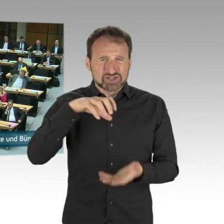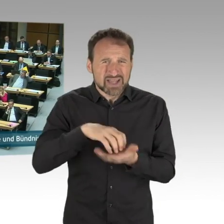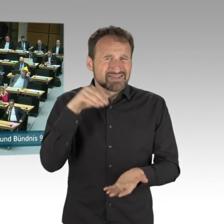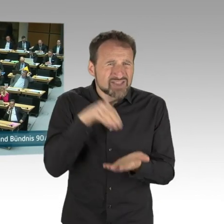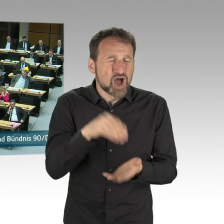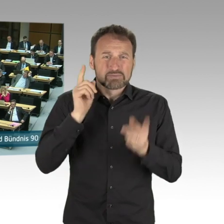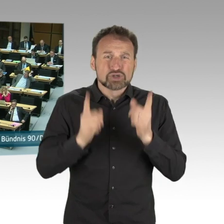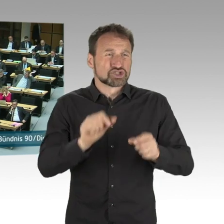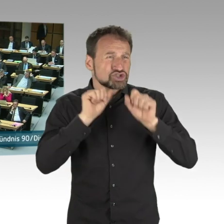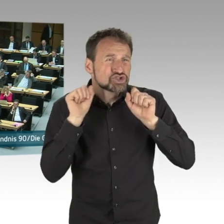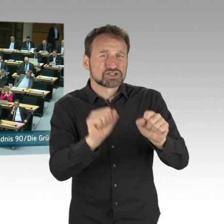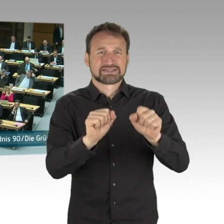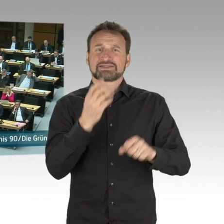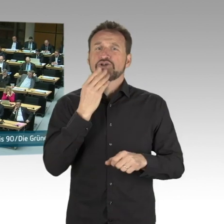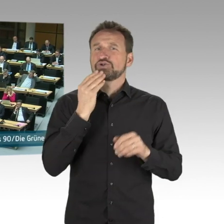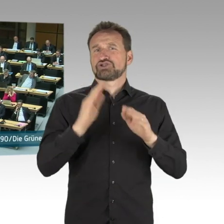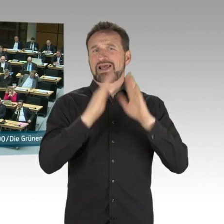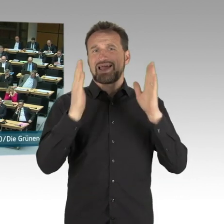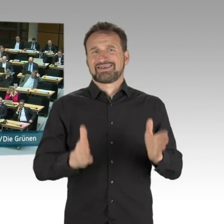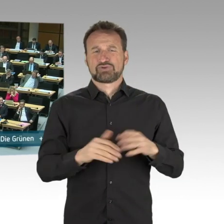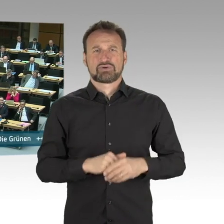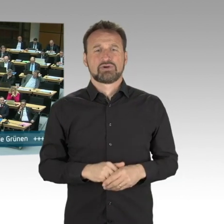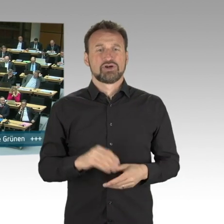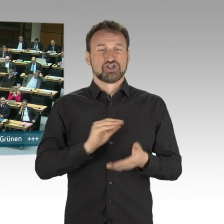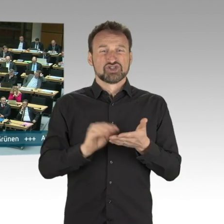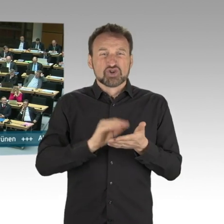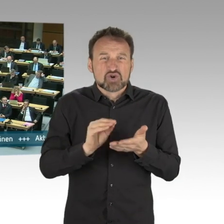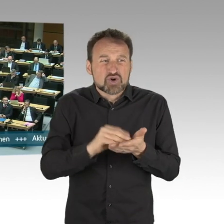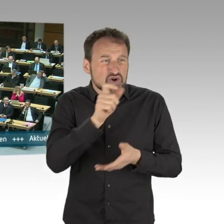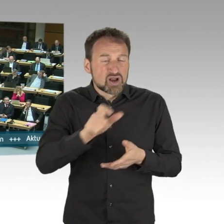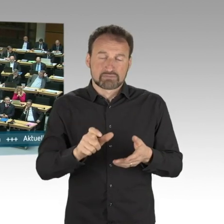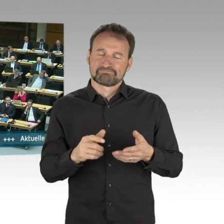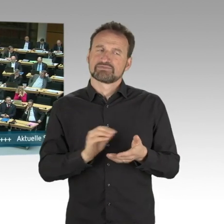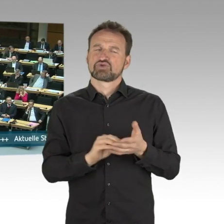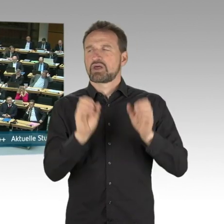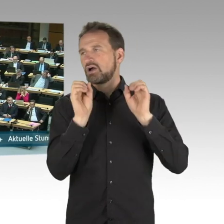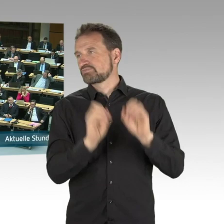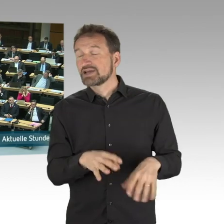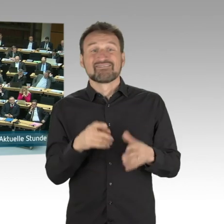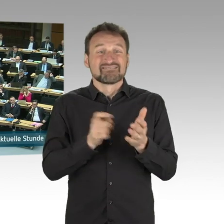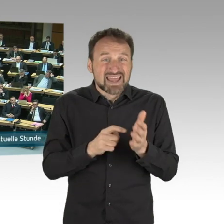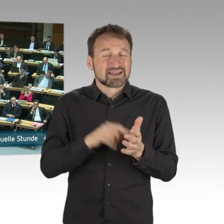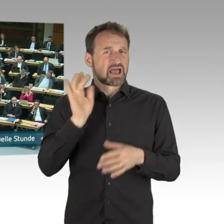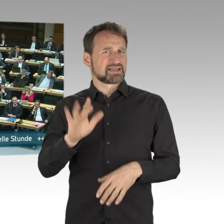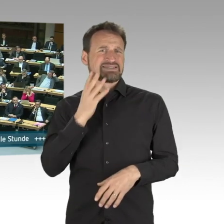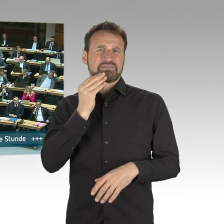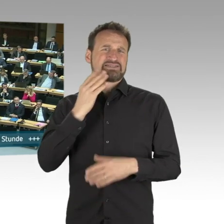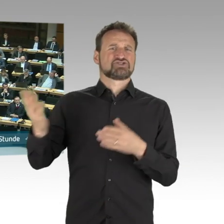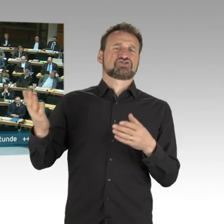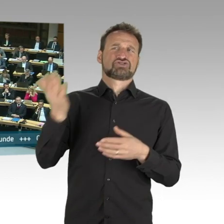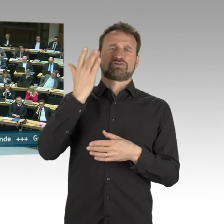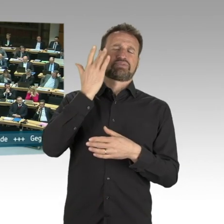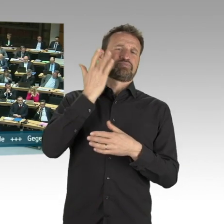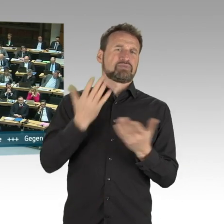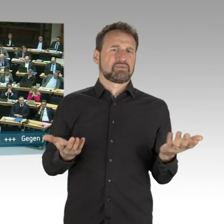die Schule wechseln. Dass Jüdinnen und Juden in unserer Stadt auf offener Straße oder in der Anonymität des Internets bedroht, beleidigt und attackiert